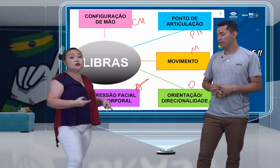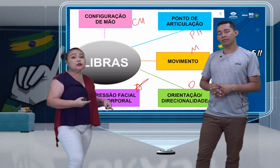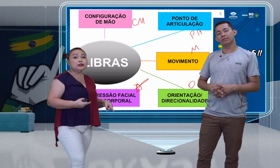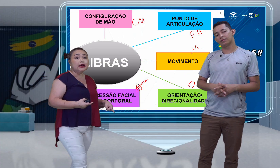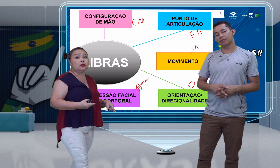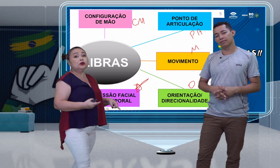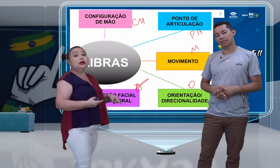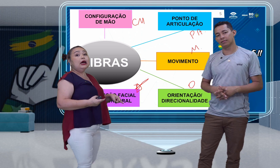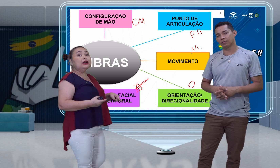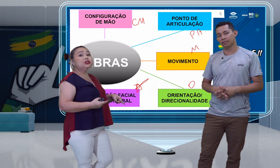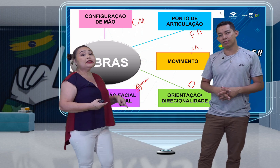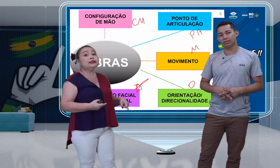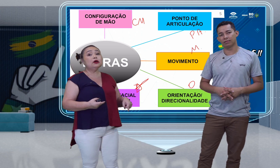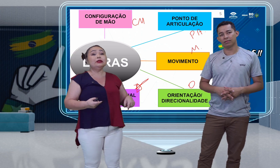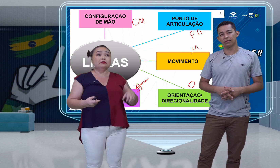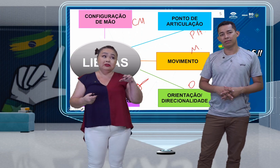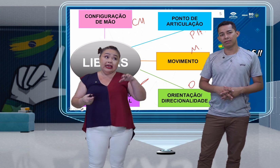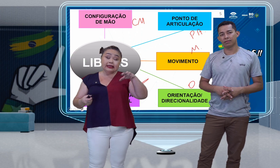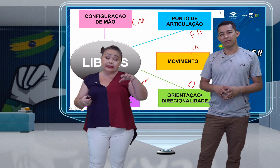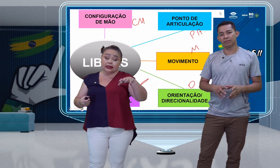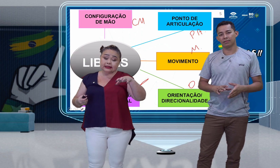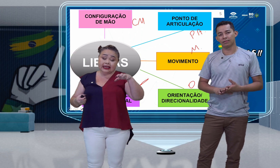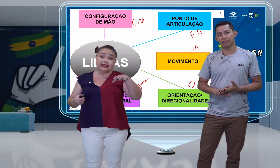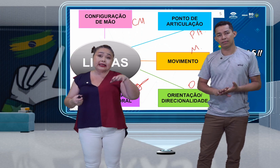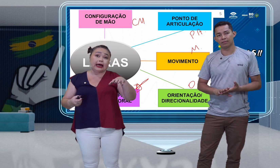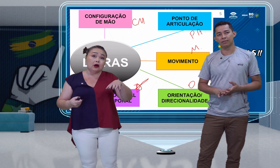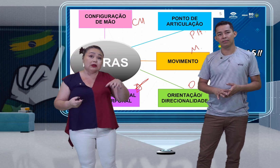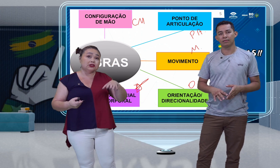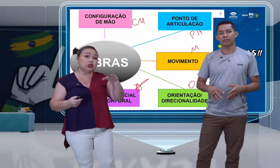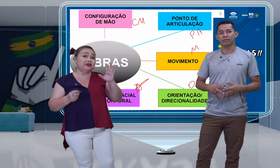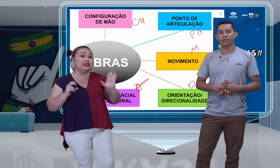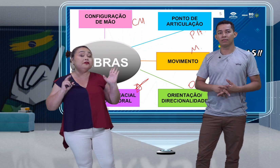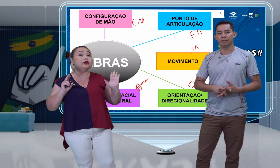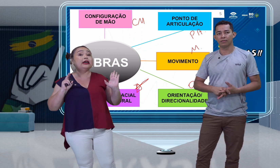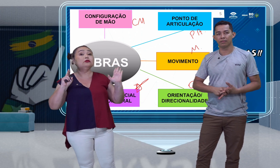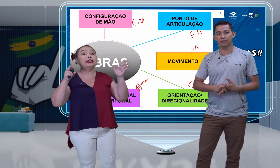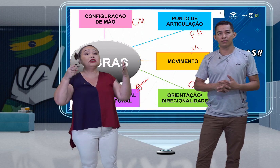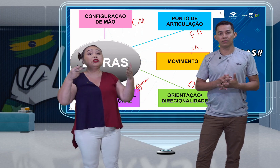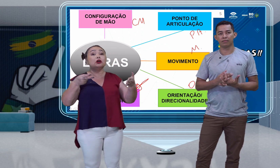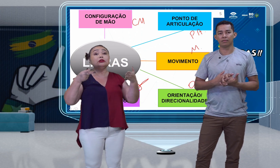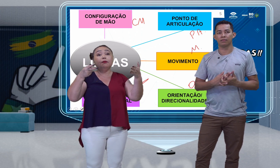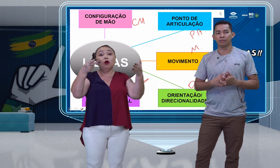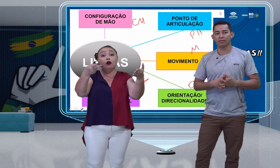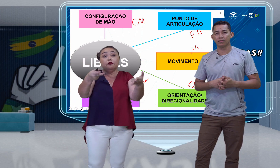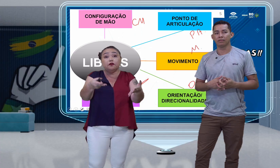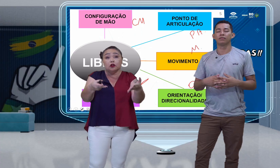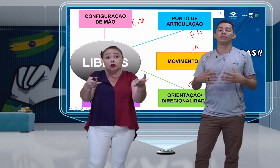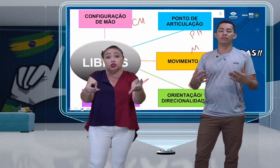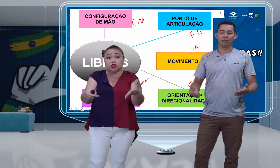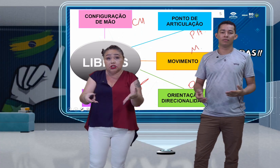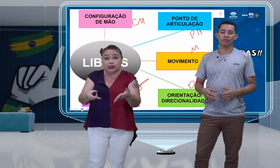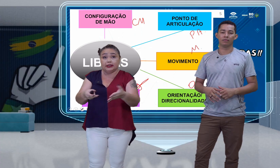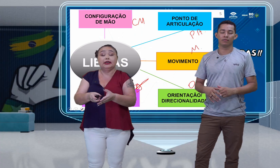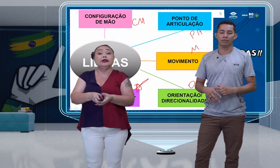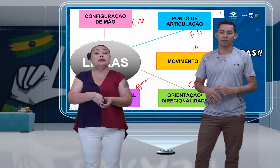o sinal. A direção, nessa aula, a gente vai estar focado na questão da morfologia.